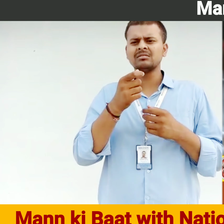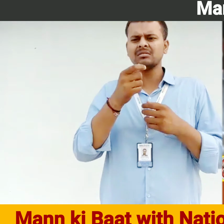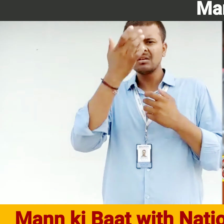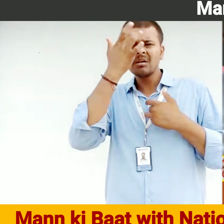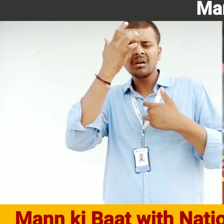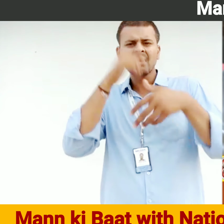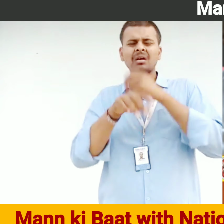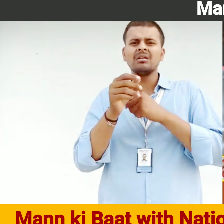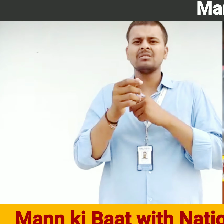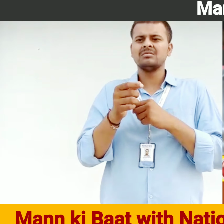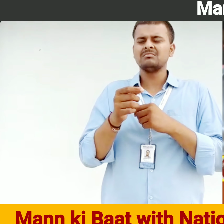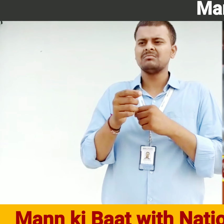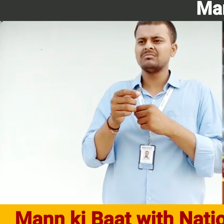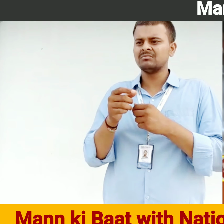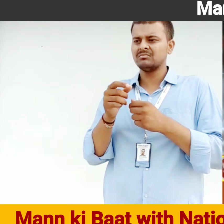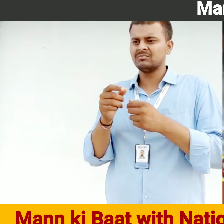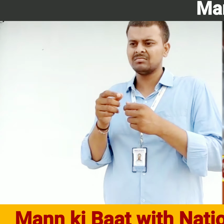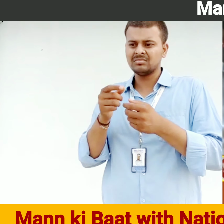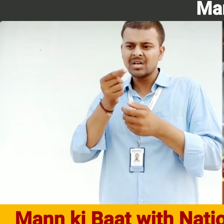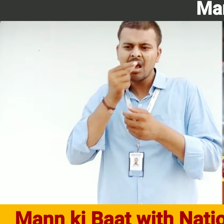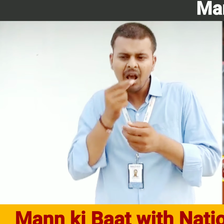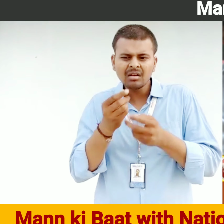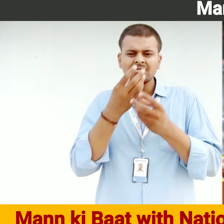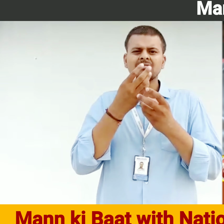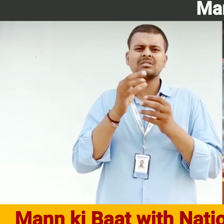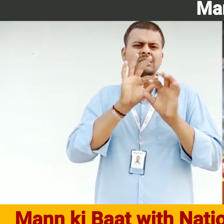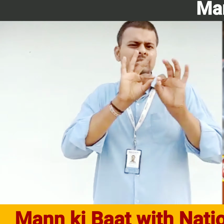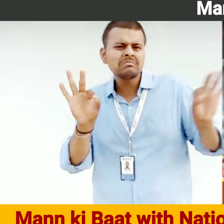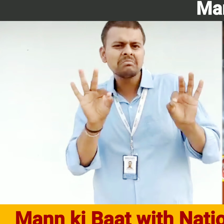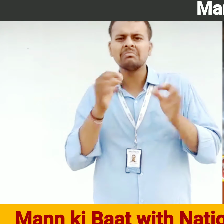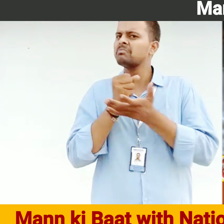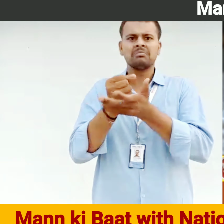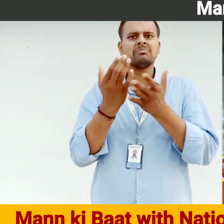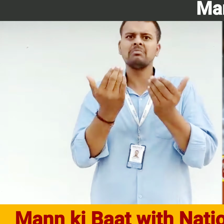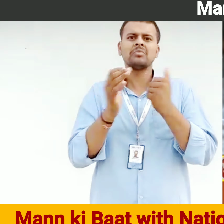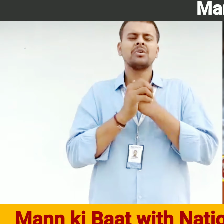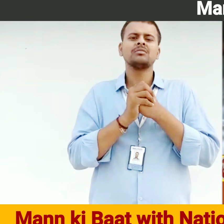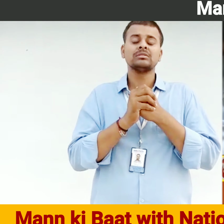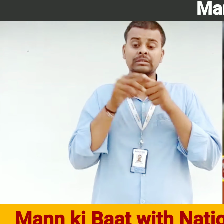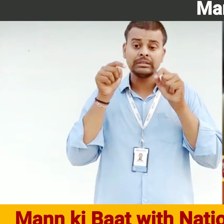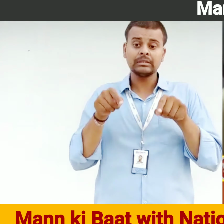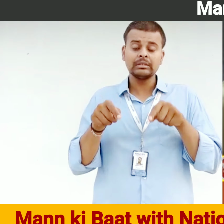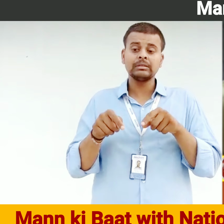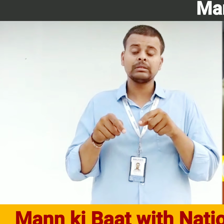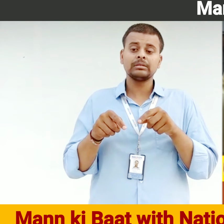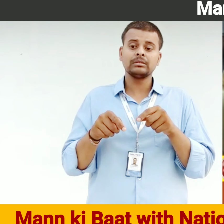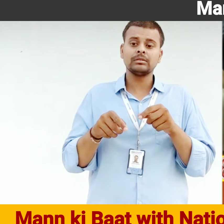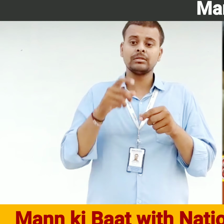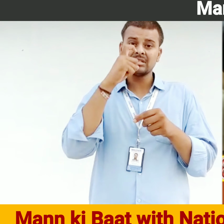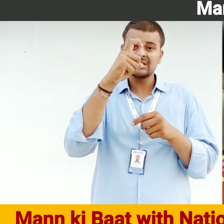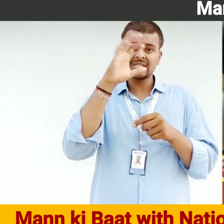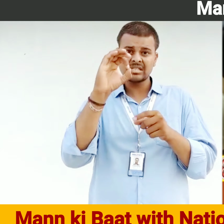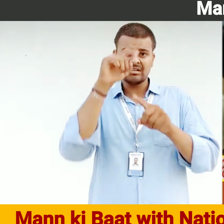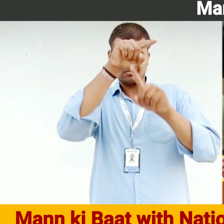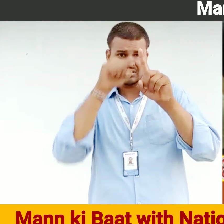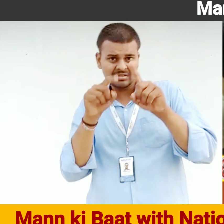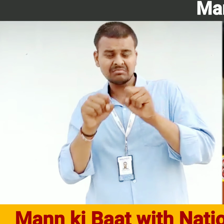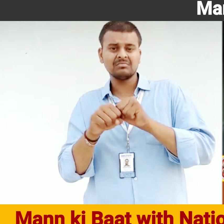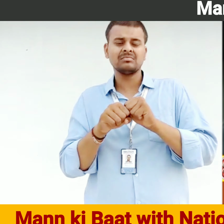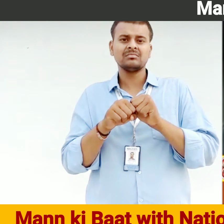ऐसी बीमारियों से पीड़ित थे जिनका इलाज सामान्य दवाओं से संभव नहीं था। इनमें